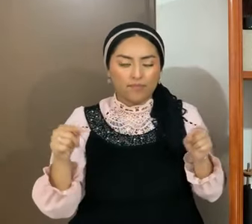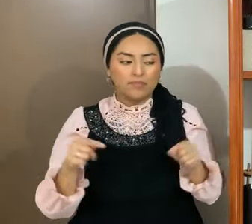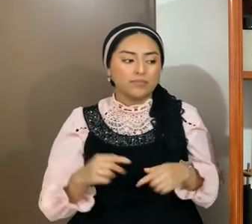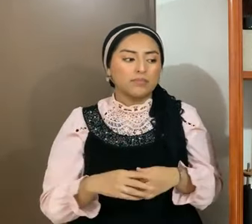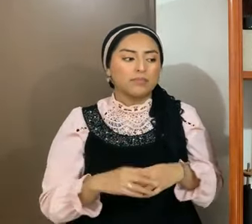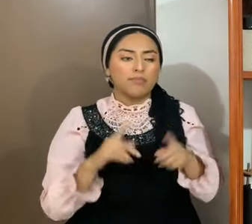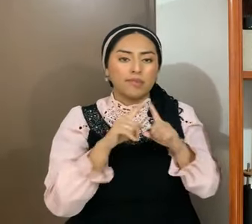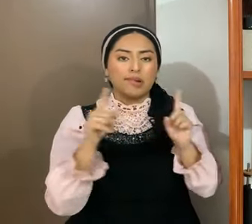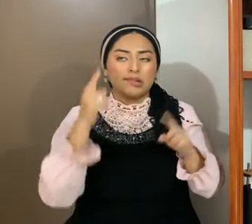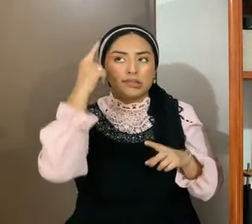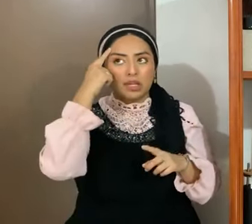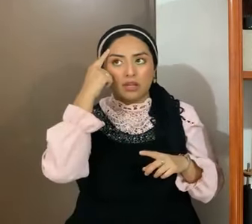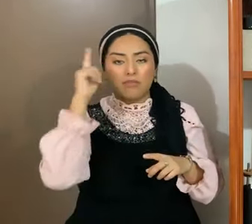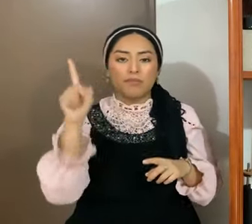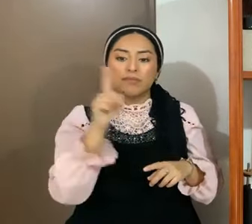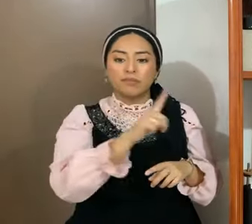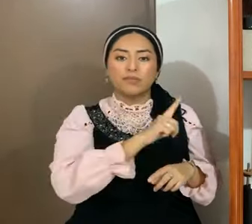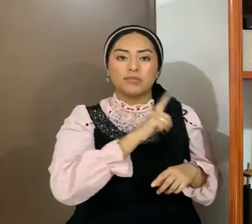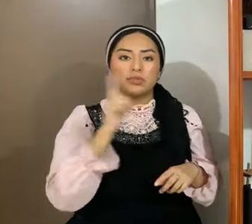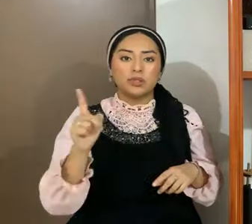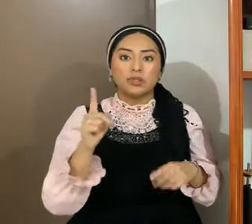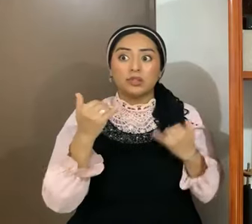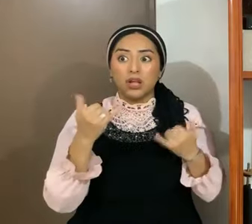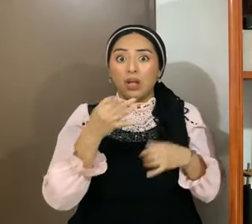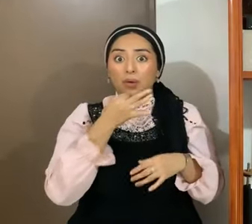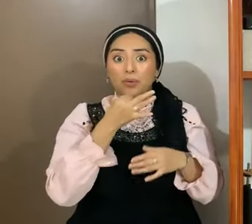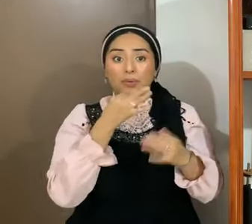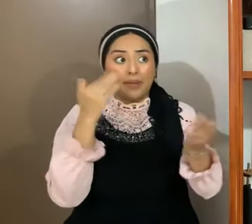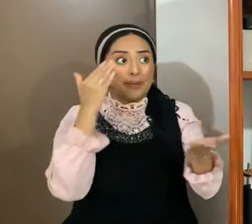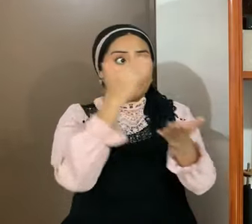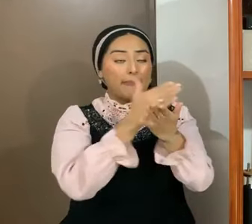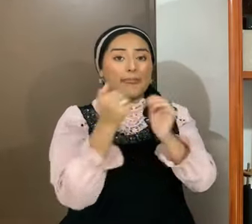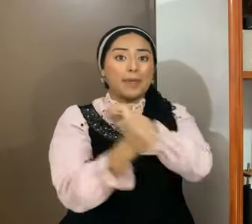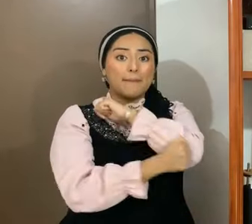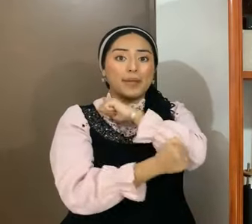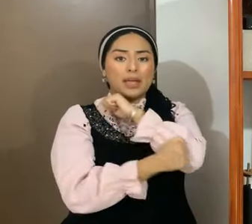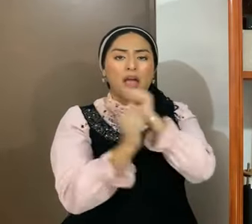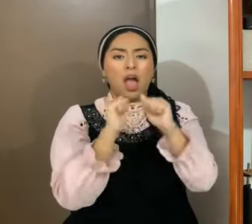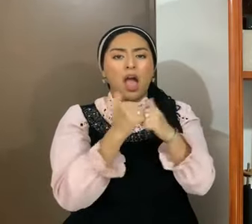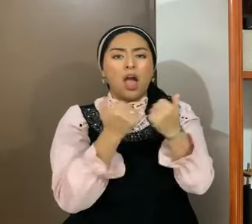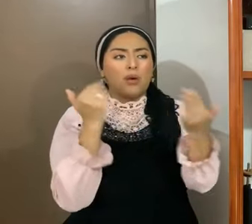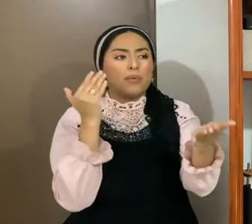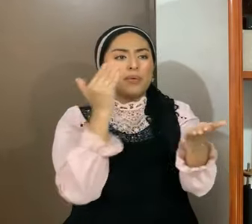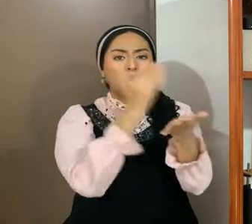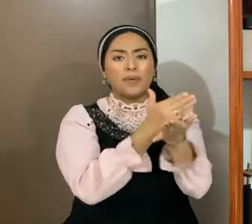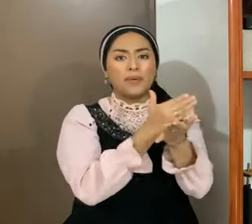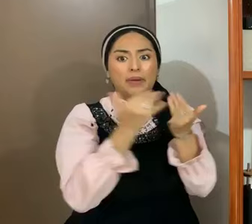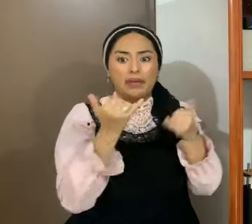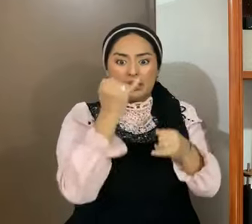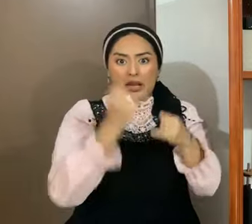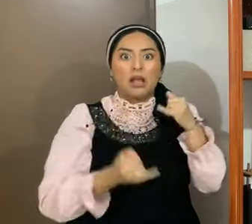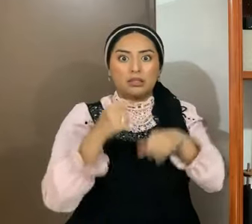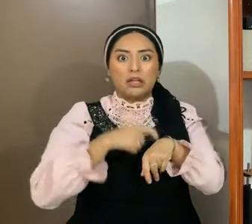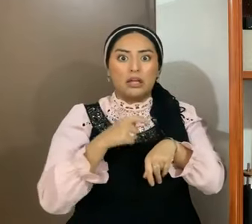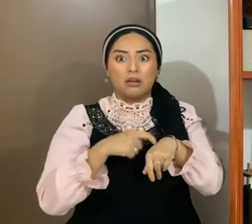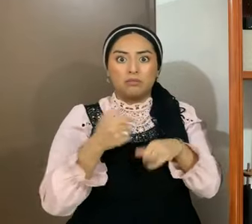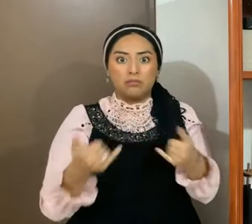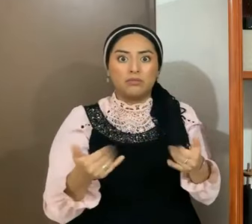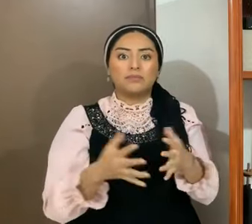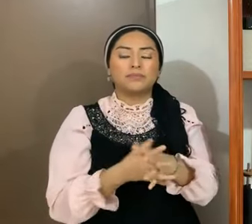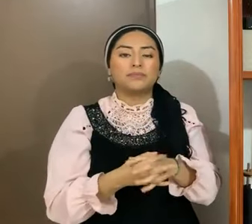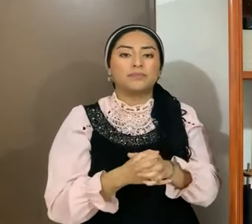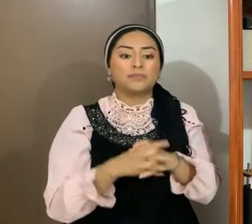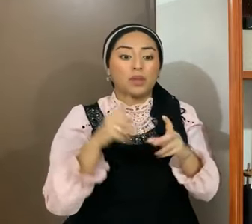pero pensemos, cada uno de nosotros vamos camino a Pesaj. ¿Cómo vamos a llegar en esta etapa final?